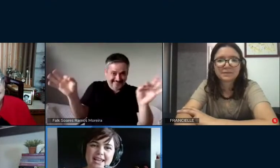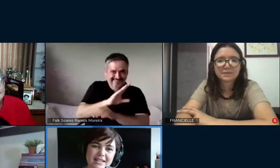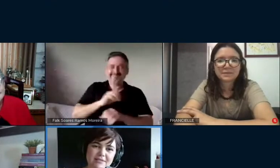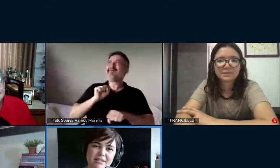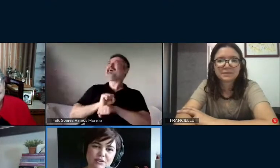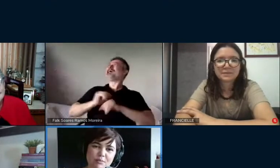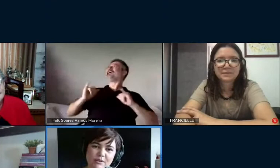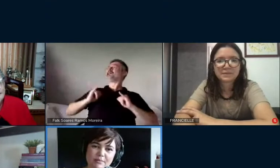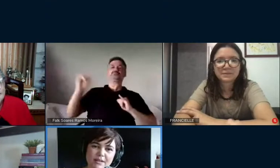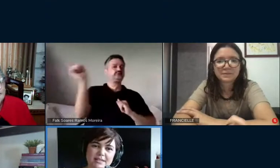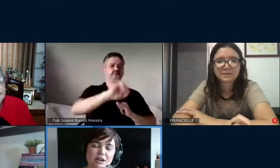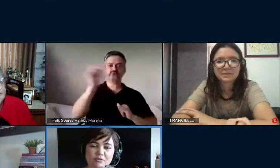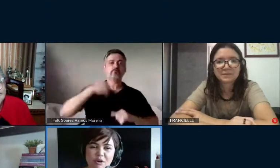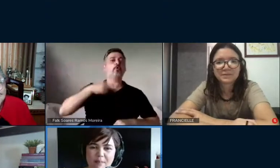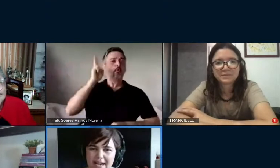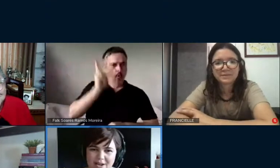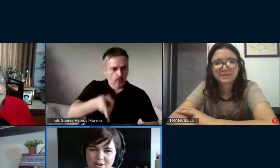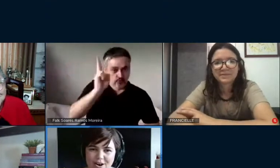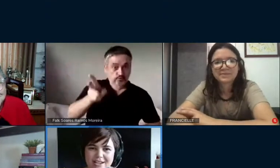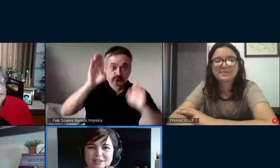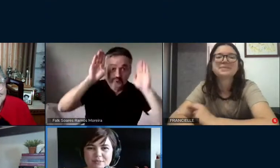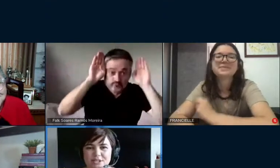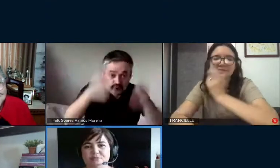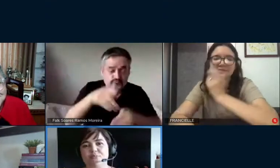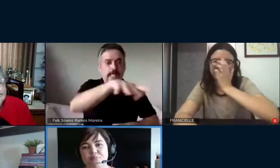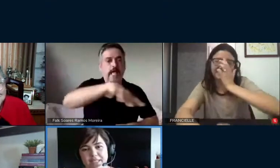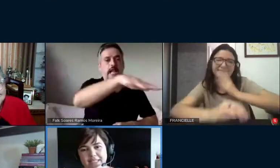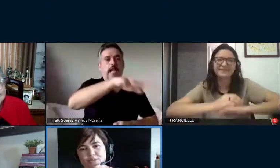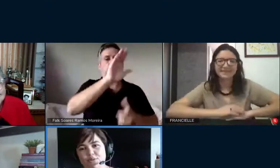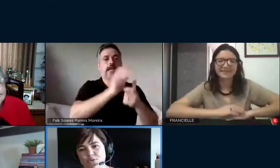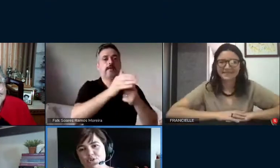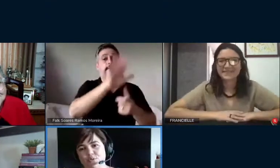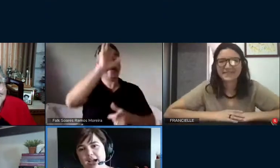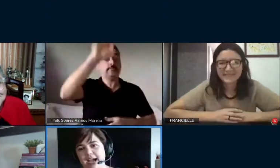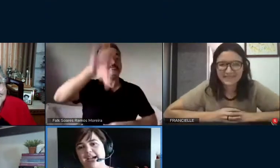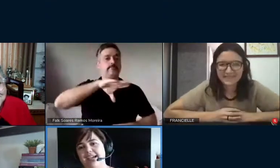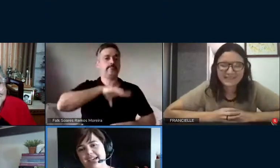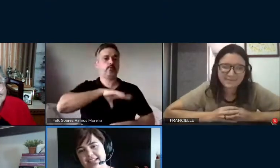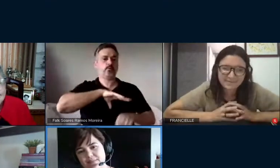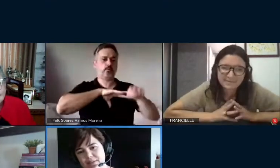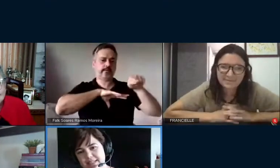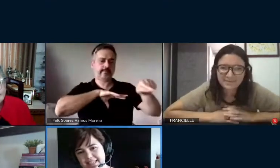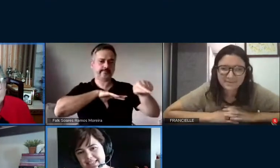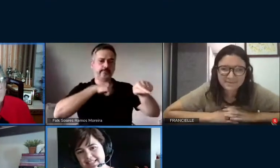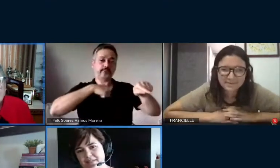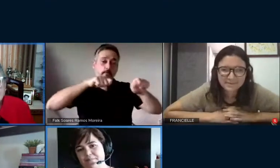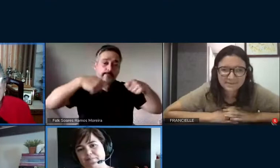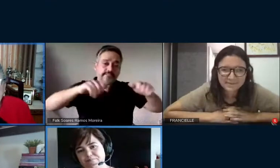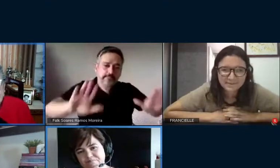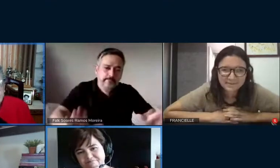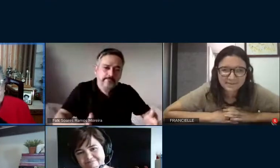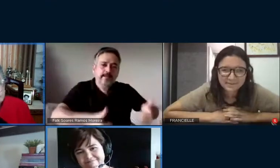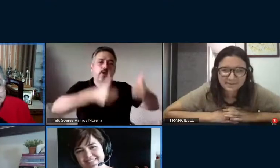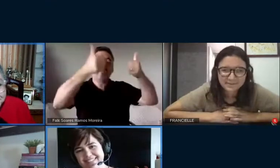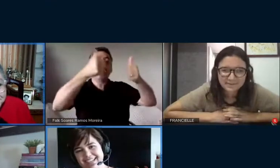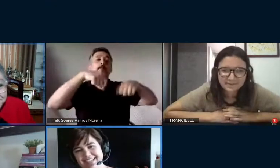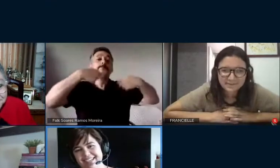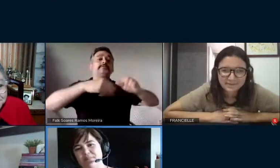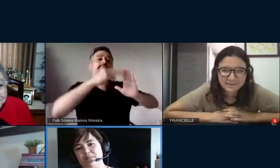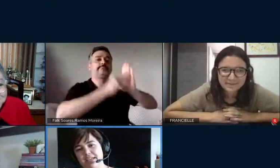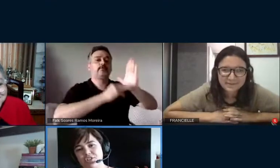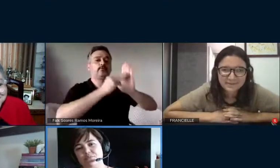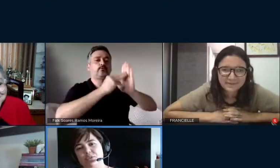Realmente, esse vai ser um pontapé inicial. Não vou parar agora, realmente, pretendo continuar essa pesquisa. Pós-doutorado.